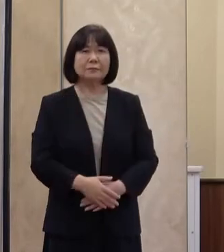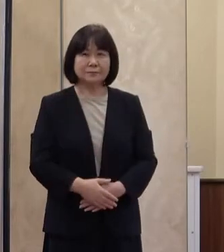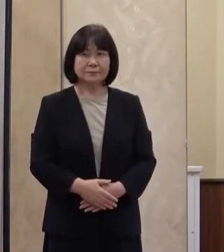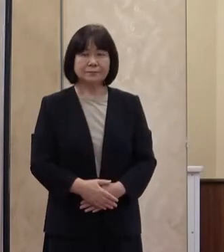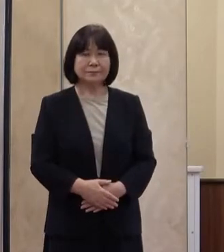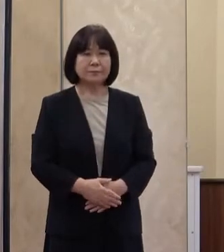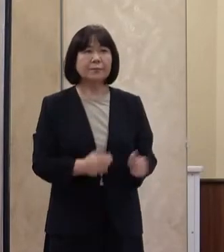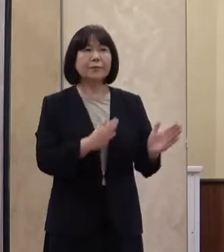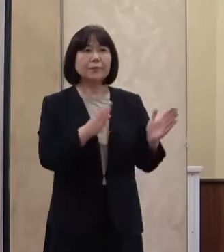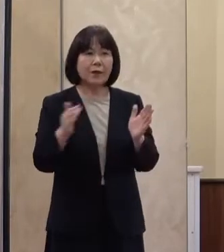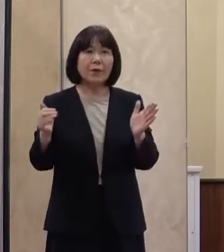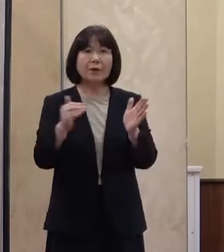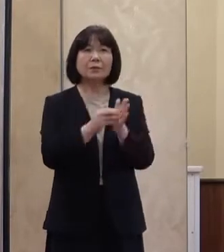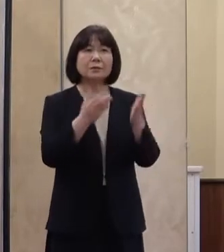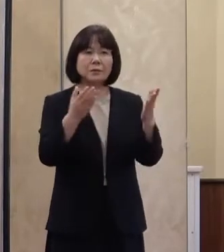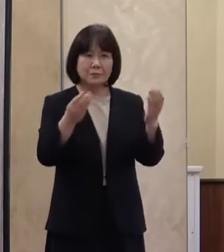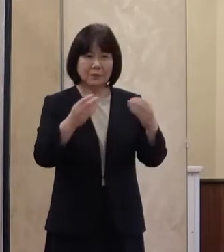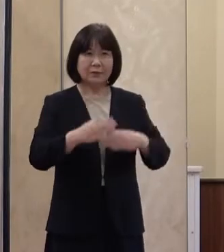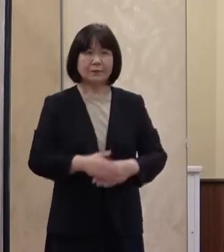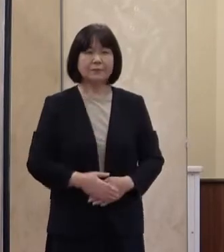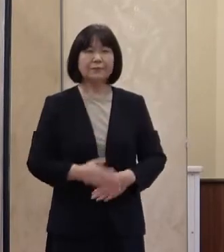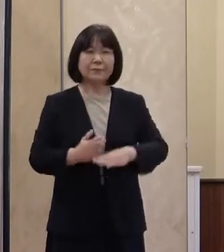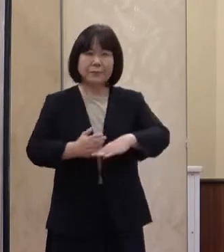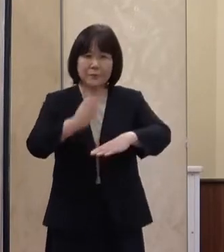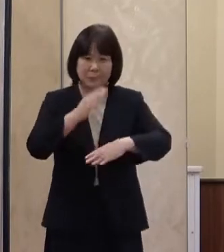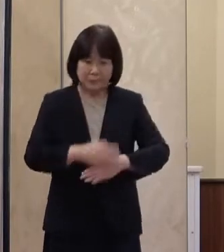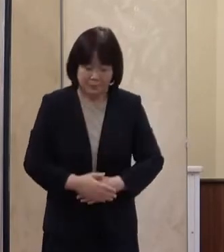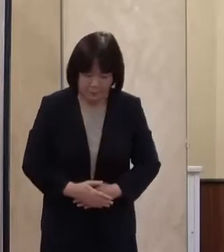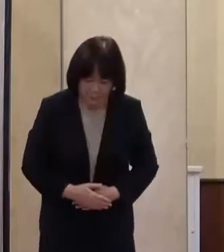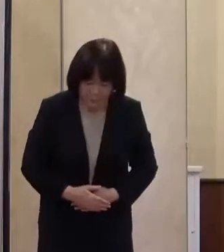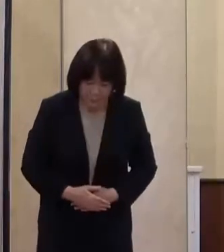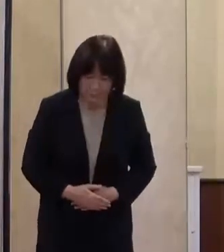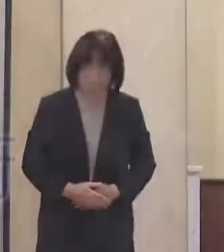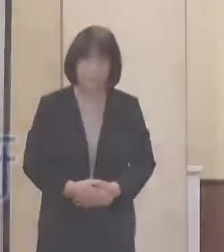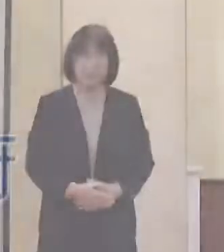ろしいですか。はい、それではこれで終了させていただきます。ありがとうございました。